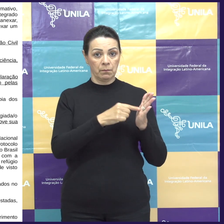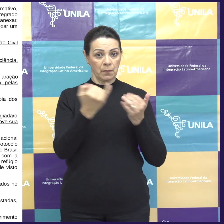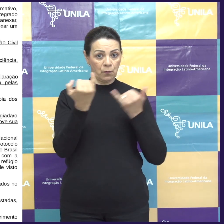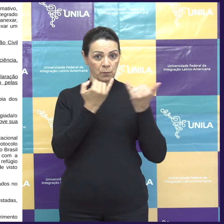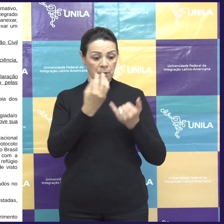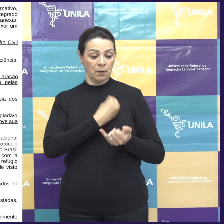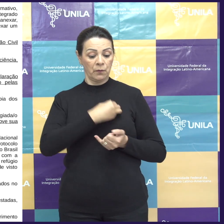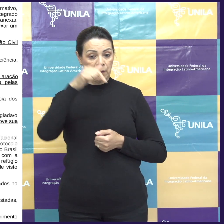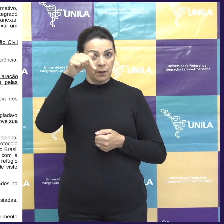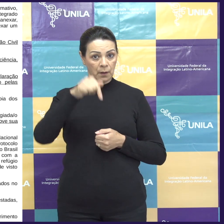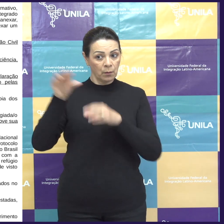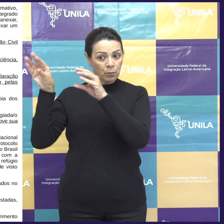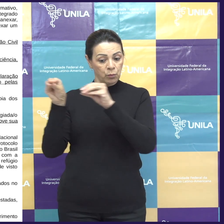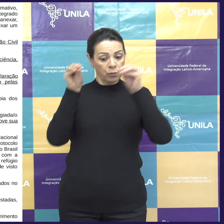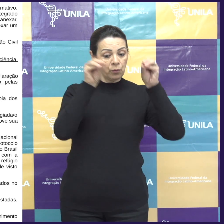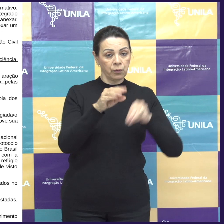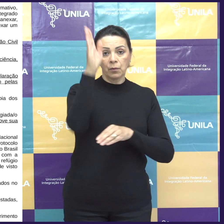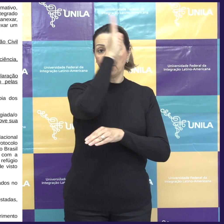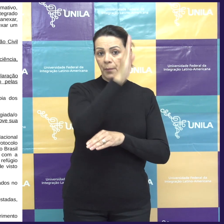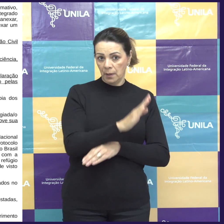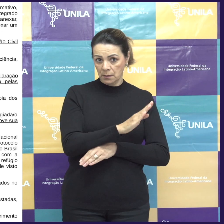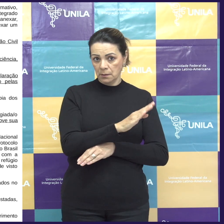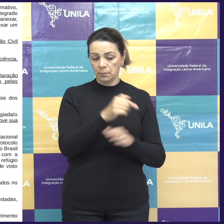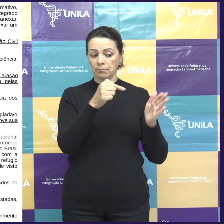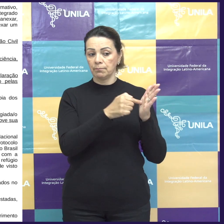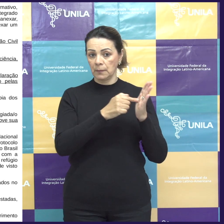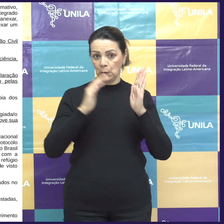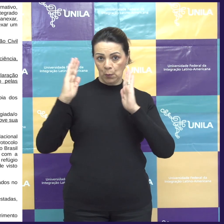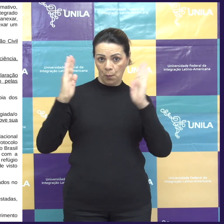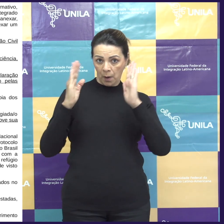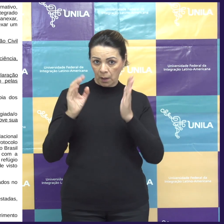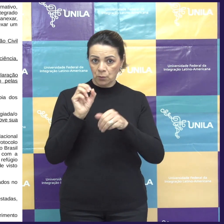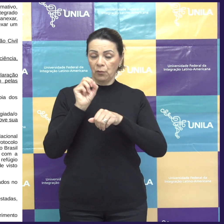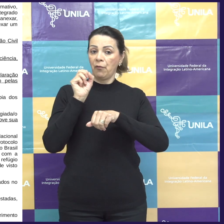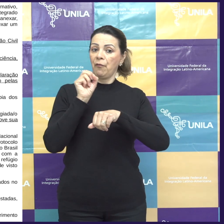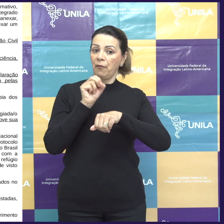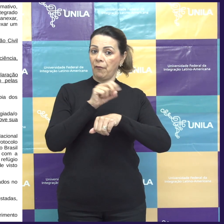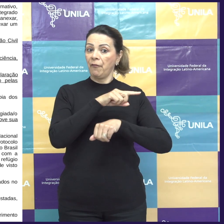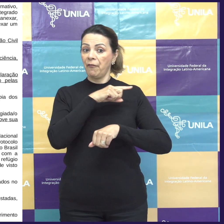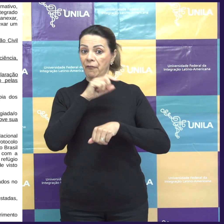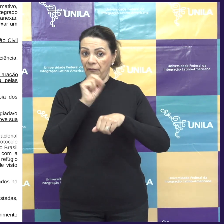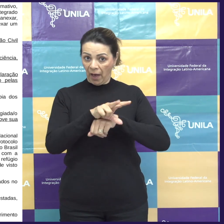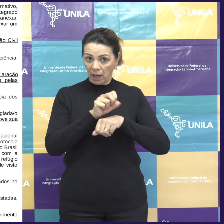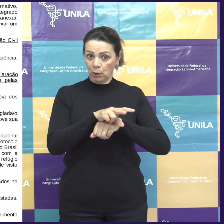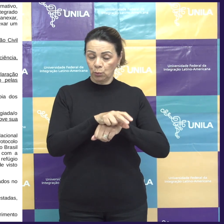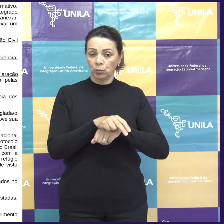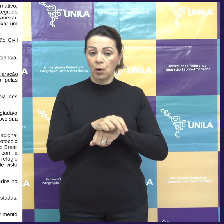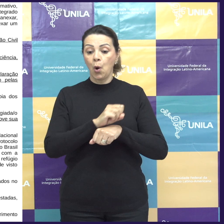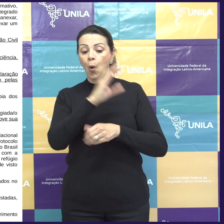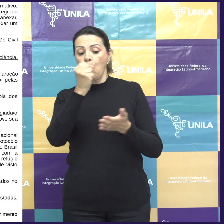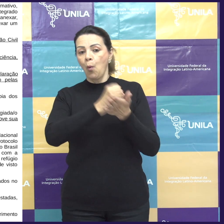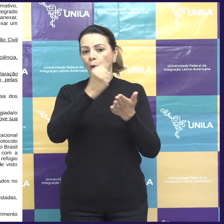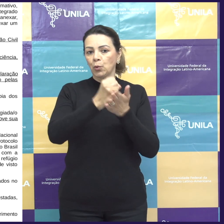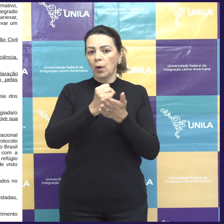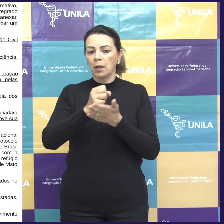situação migratória no Brasil e esteja dentro do prazo de validade, ou protocolo de refúgio,